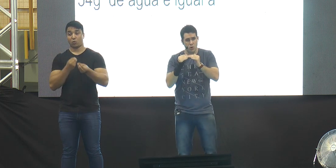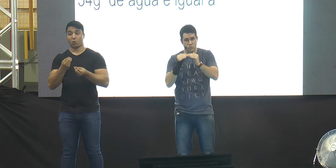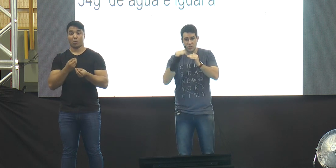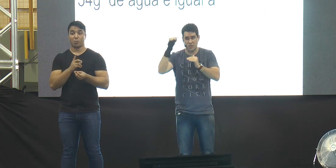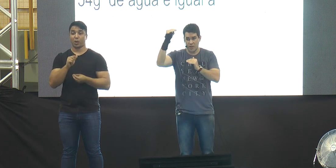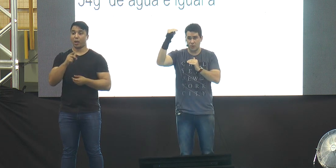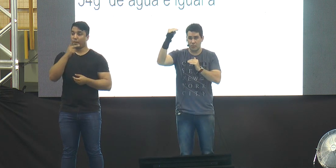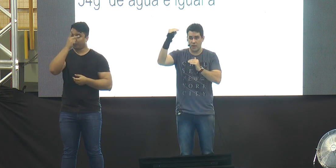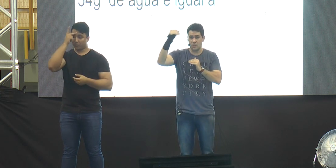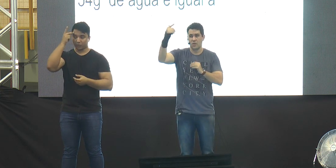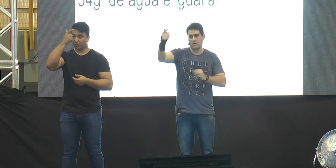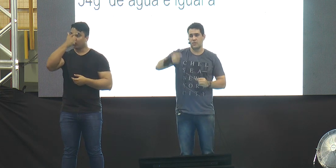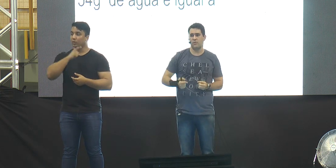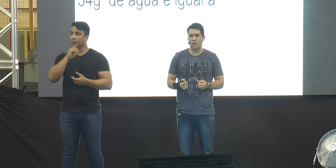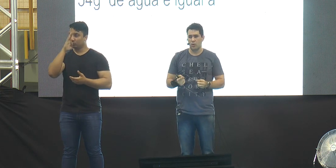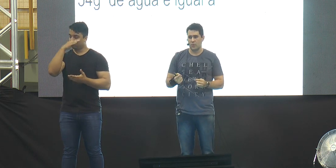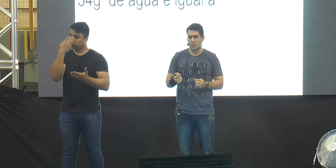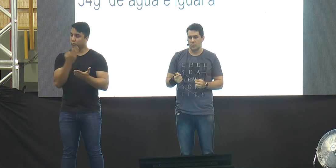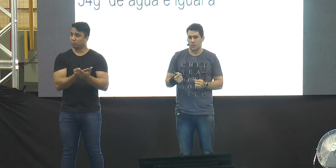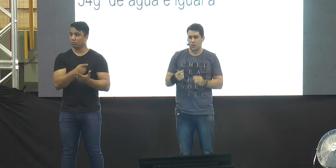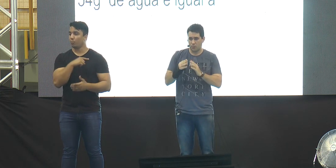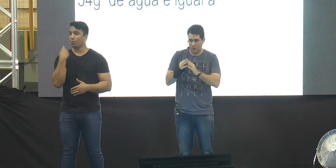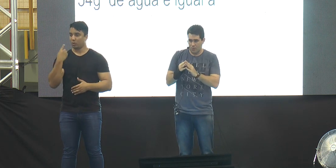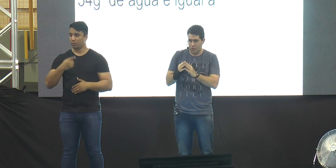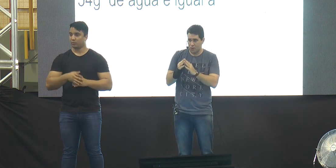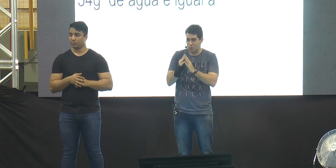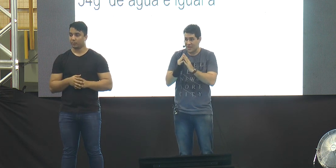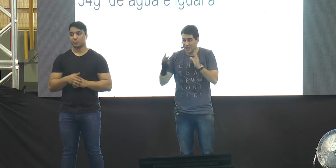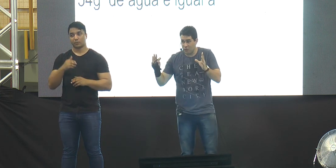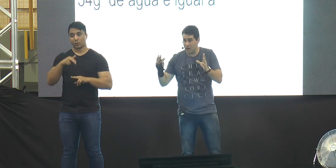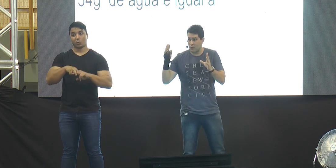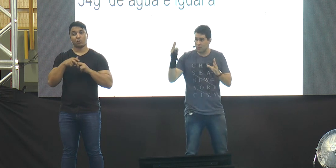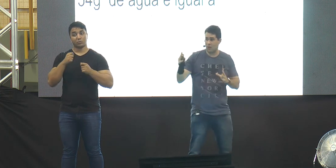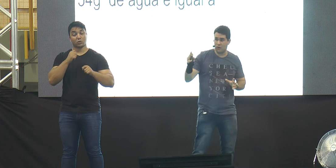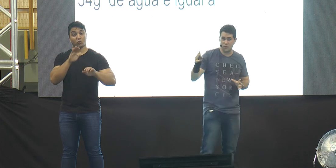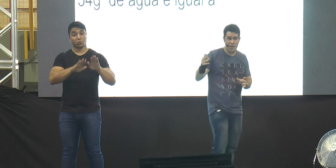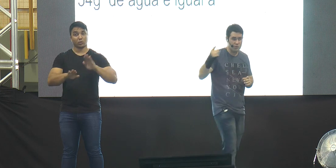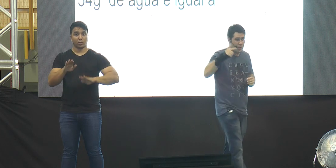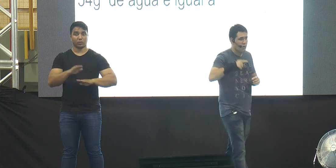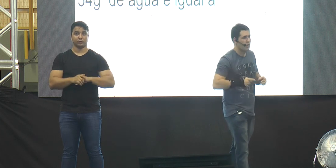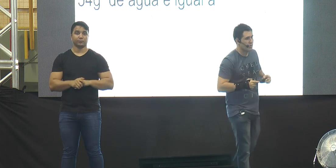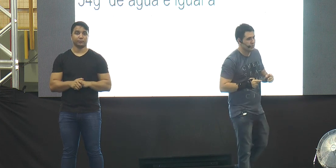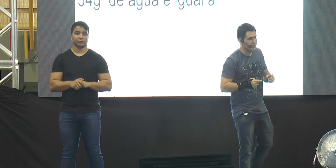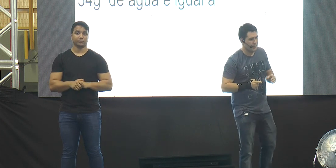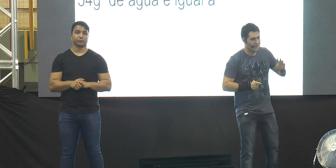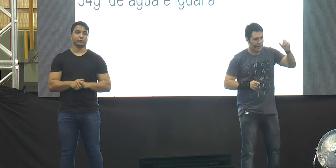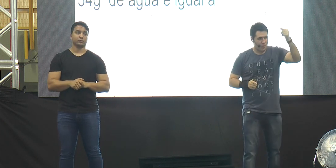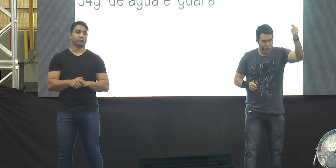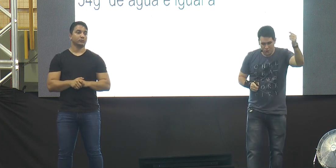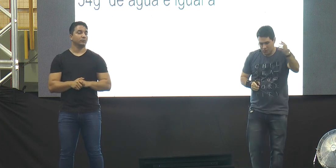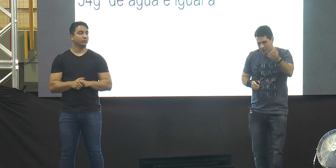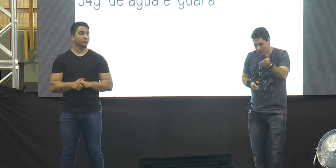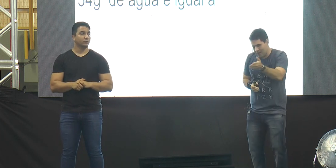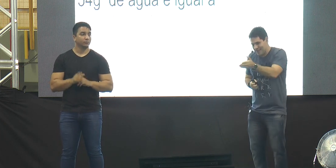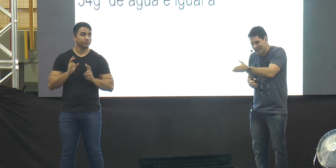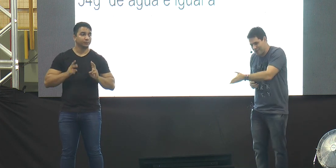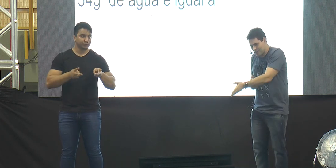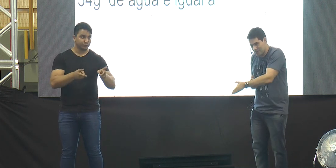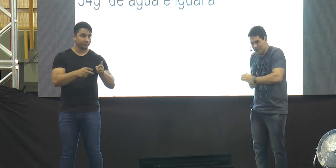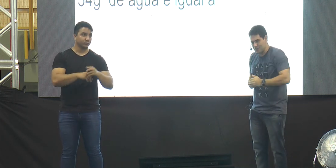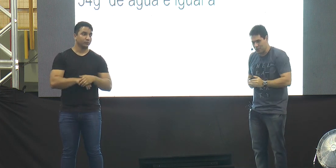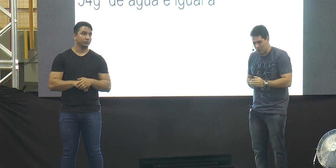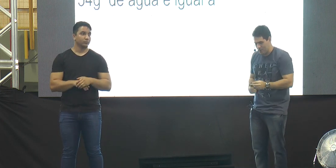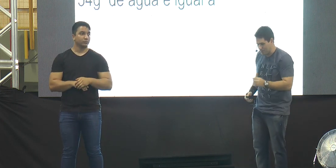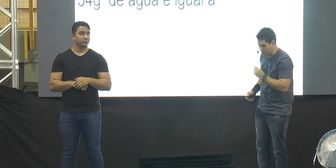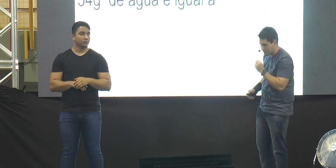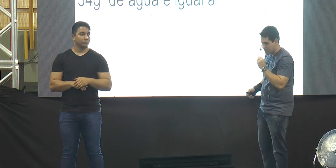grau de monóxido que tenha no ambiente, você vem a óbito. Então, pelo amor de Deus, nada de ficar em um ambiente fechado com a combustão. Continuando agora na